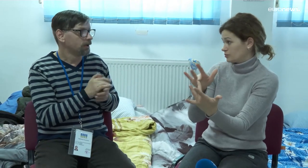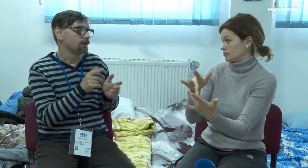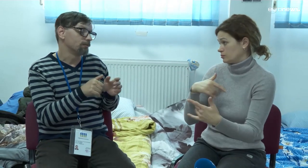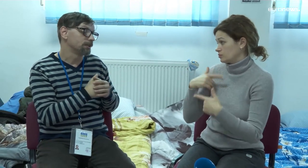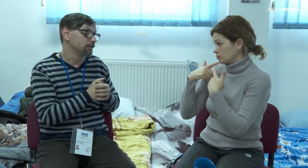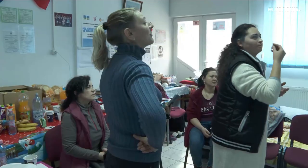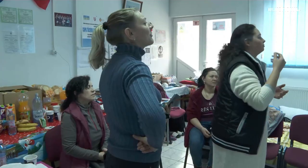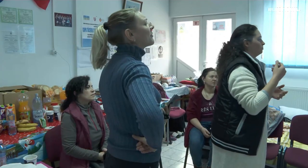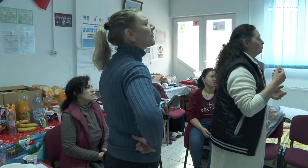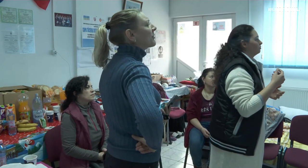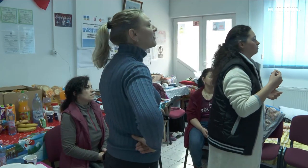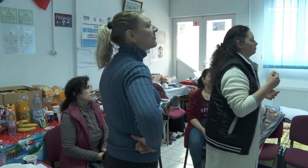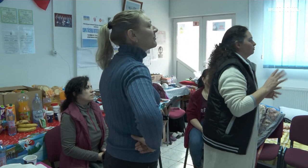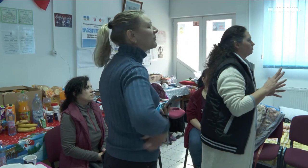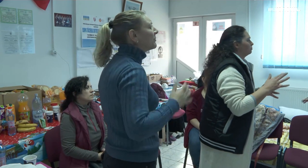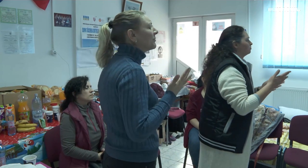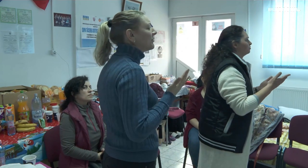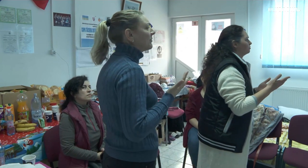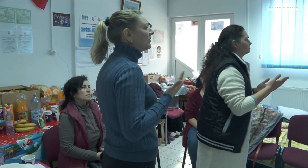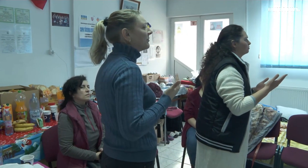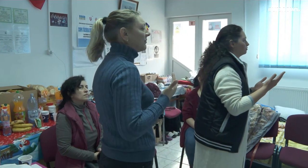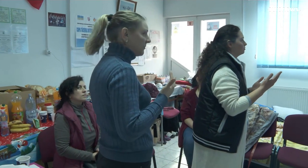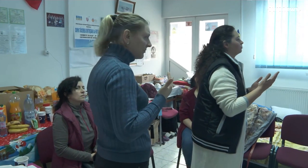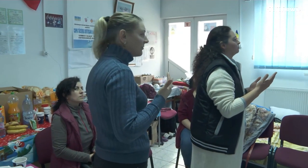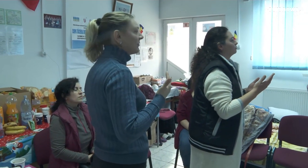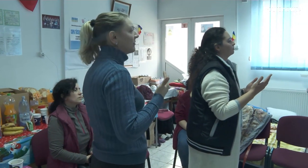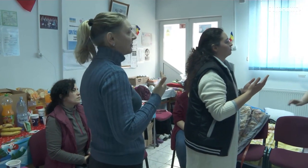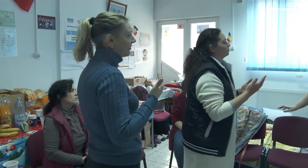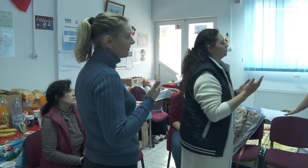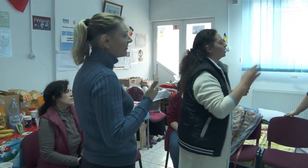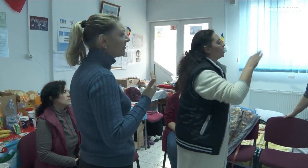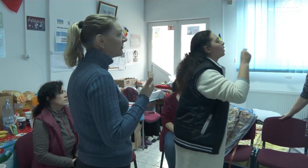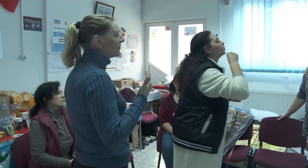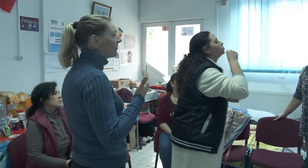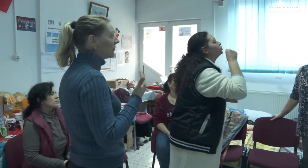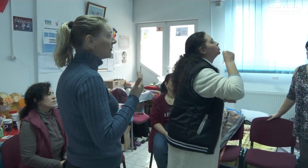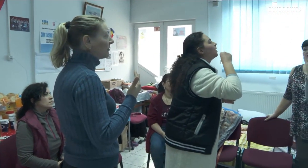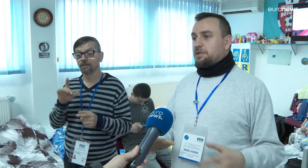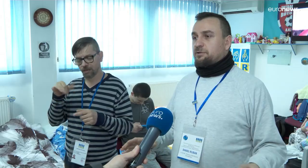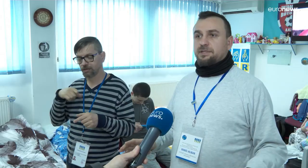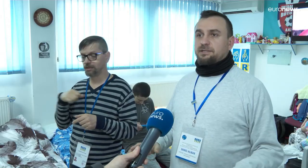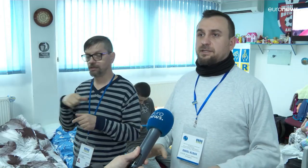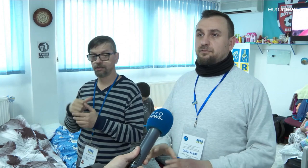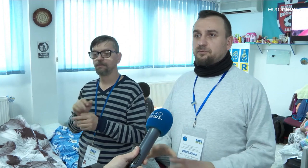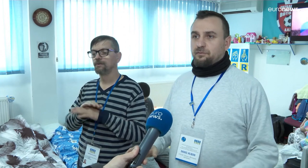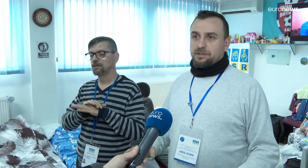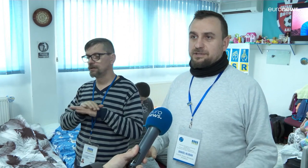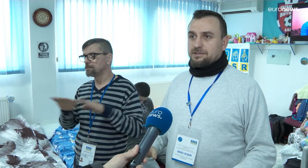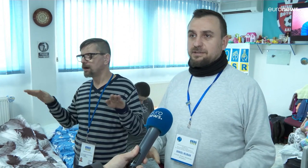Botoshani. No tenía ni idea de lo lejos que debía huir de la guerra y sueña con llegar a Praga, en República Checa. La mayoría